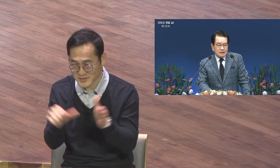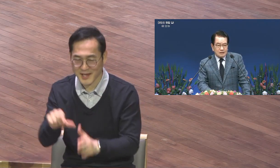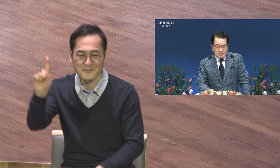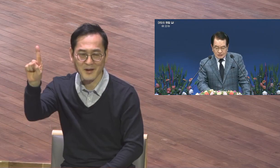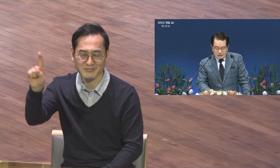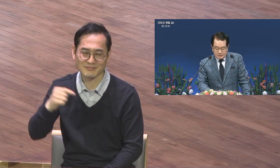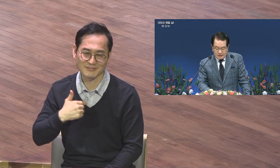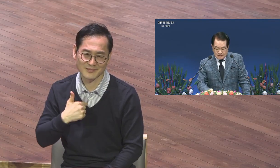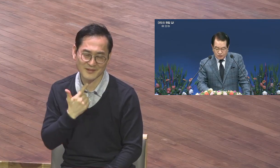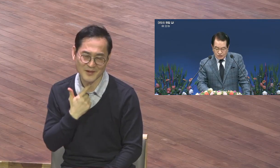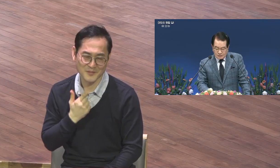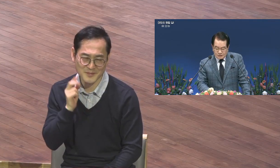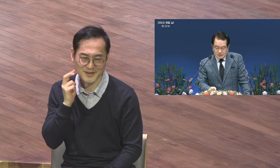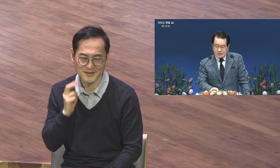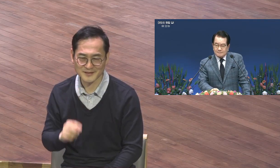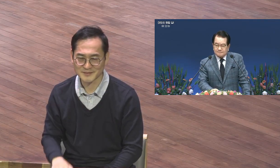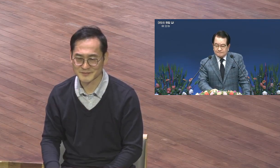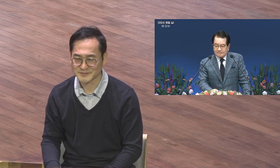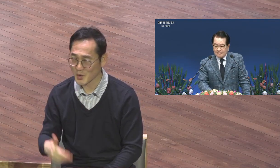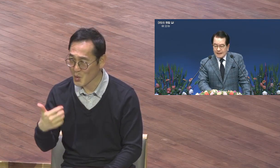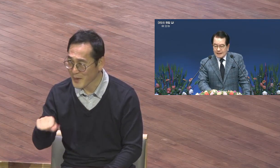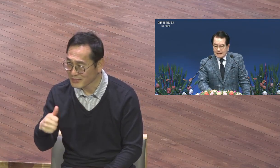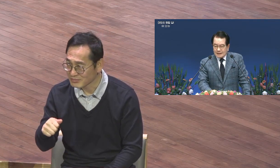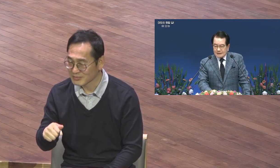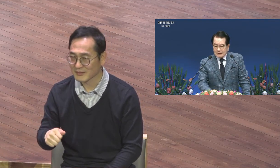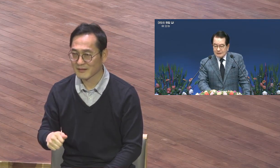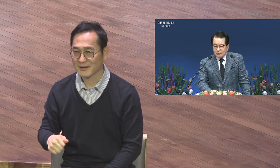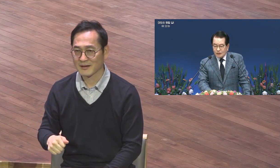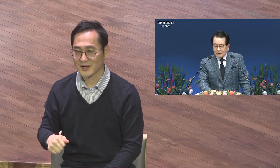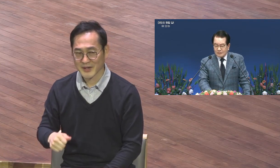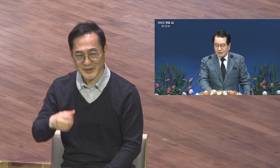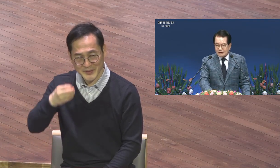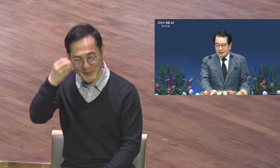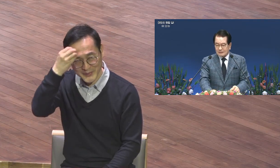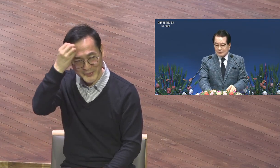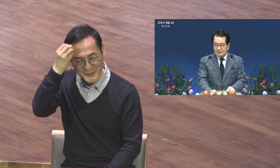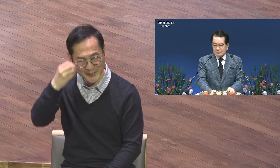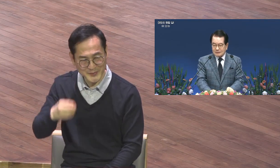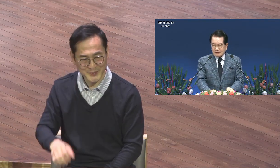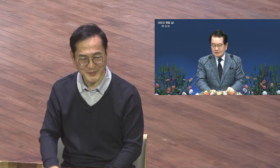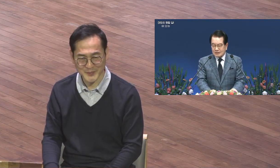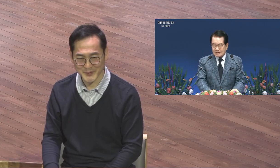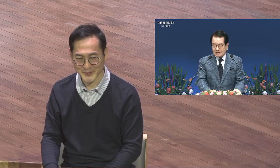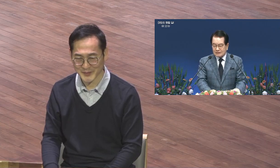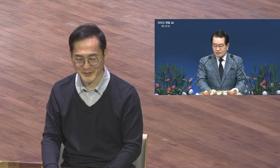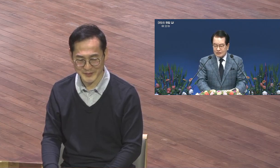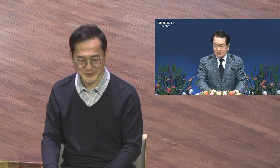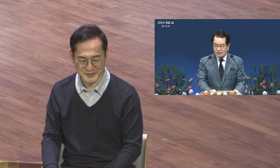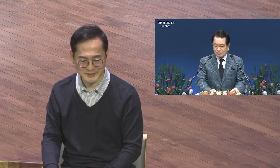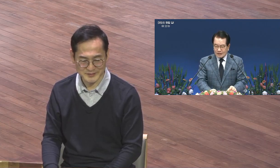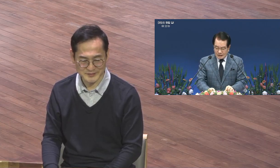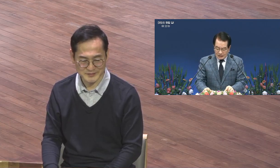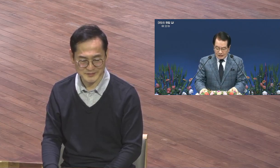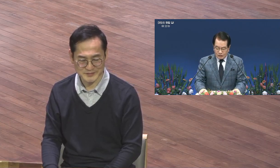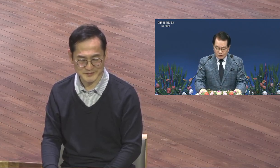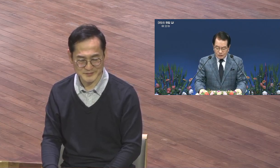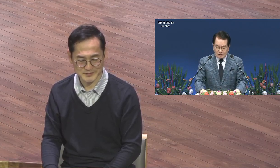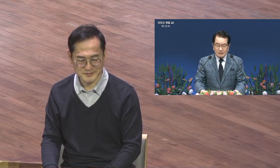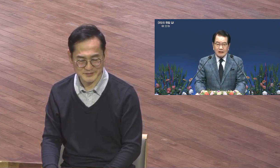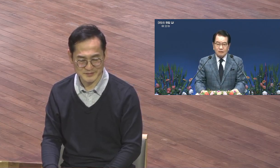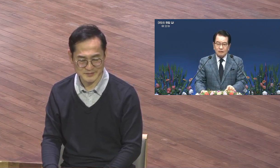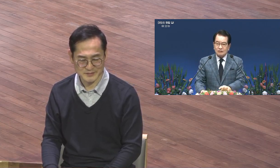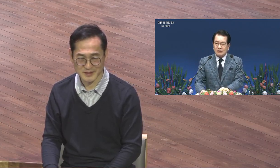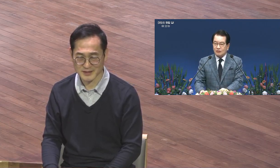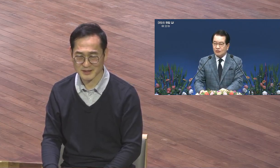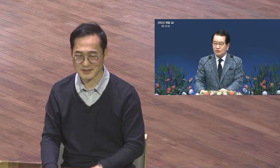그런 대형을 집회를 해본 적이 없어서 지금 보니까 뭐 사진 제 사진을 붙여가지고 막